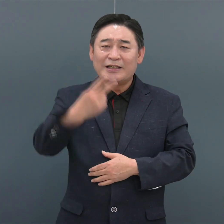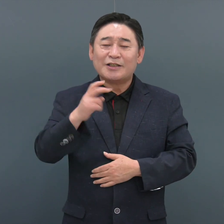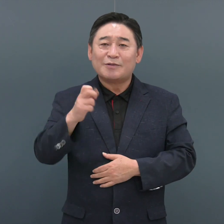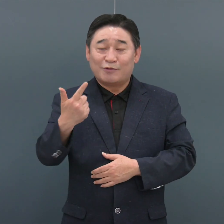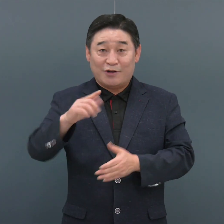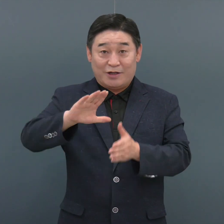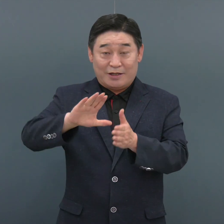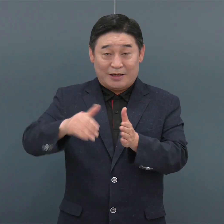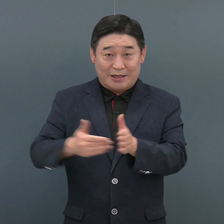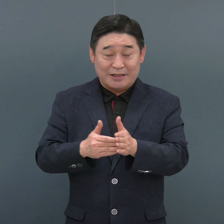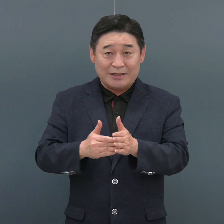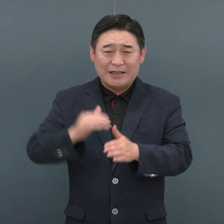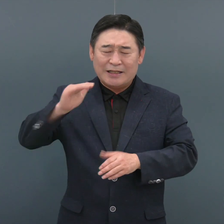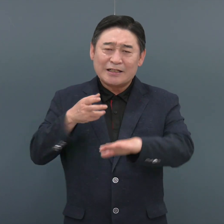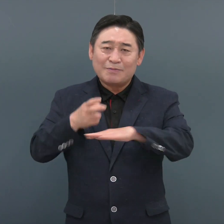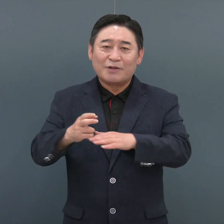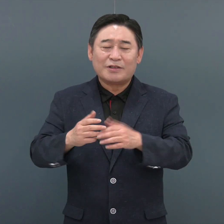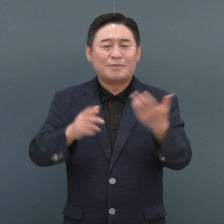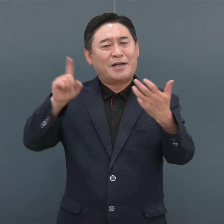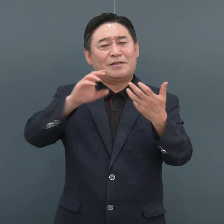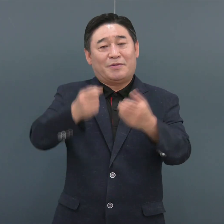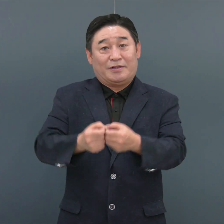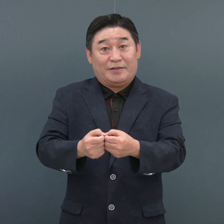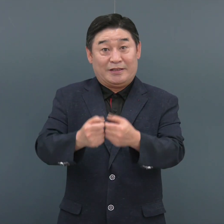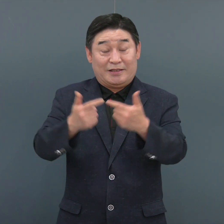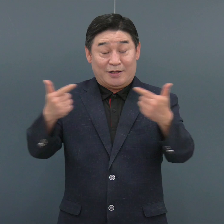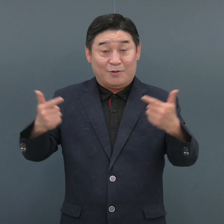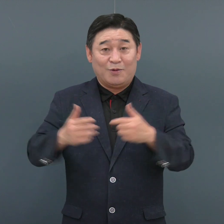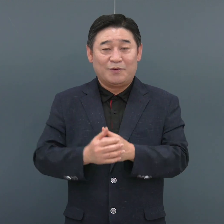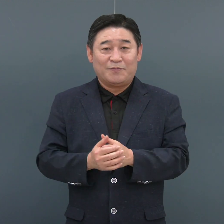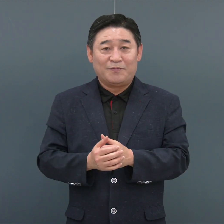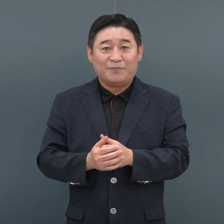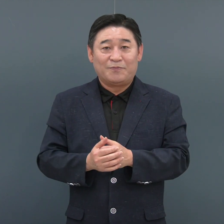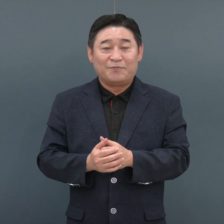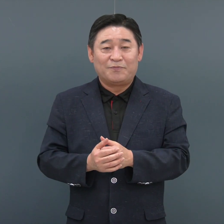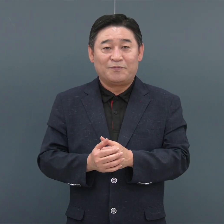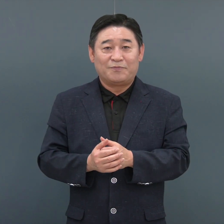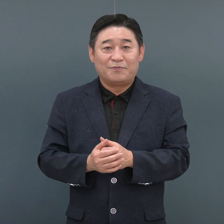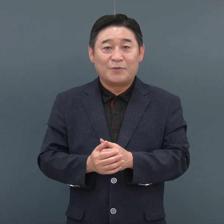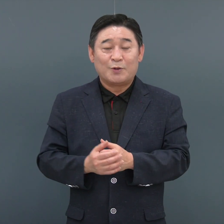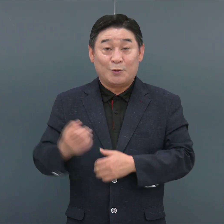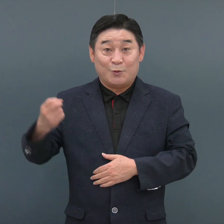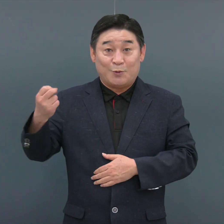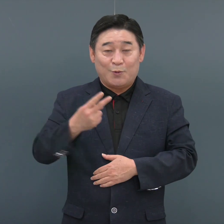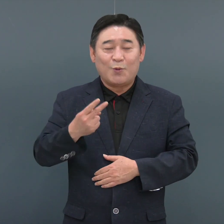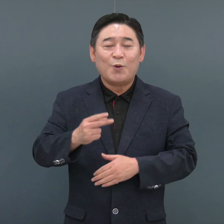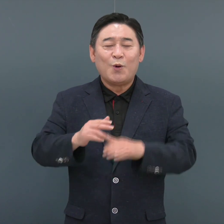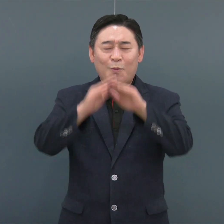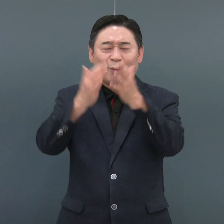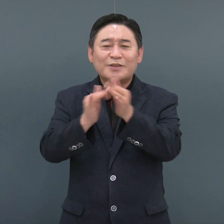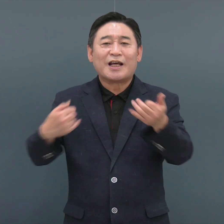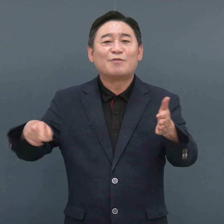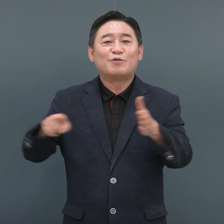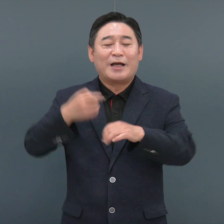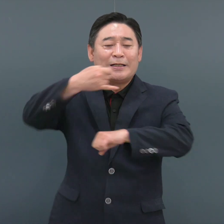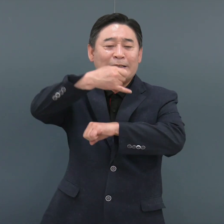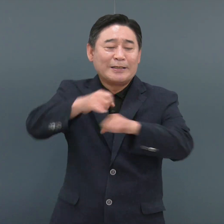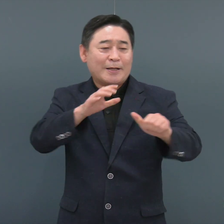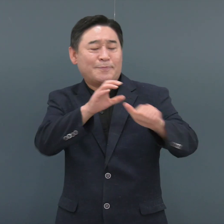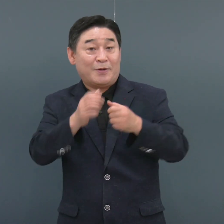2026년까지 저상버스를 전체 버스의 80% 수준까지 늘리겠습니다. 또 유니버셜 디자인 적용을 확대해